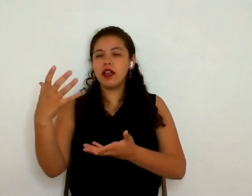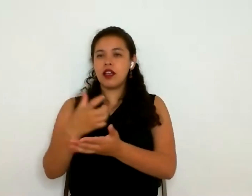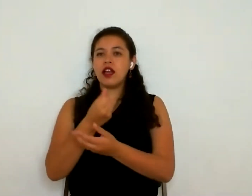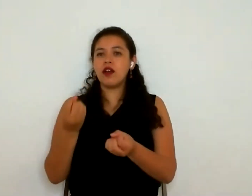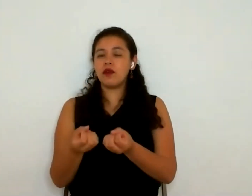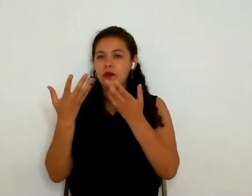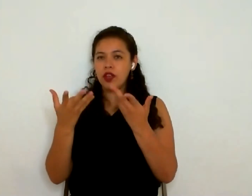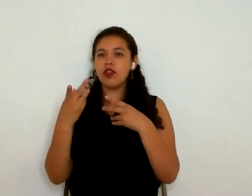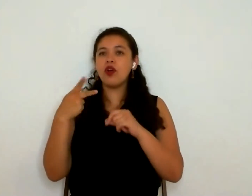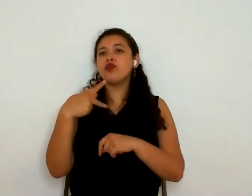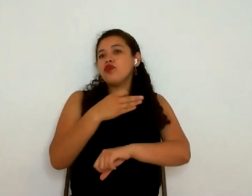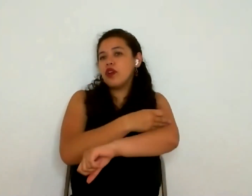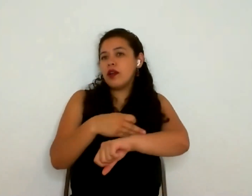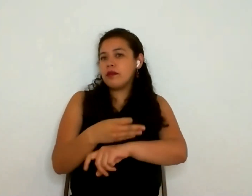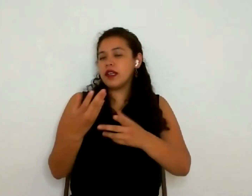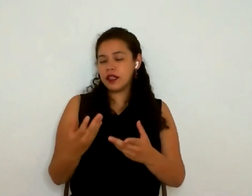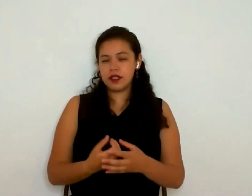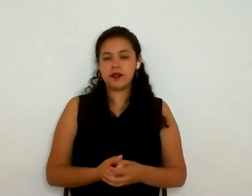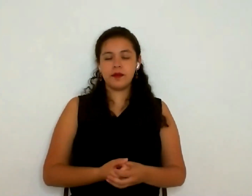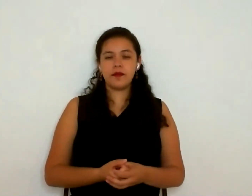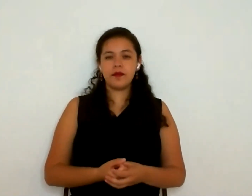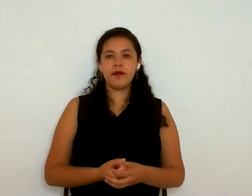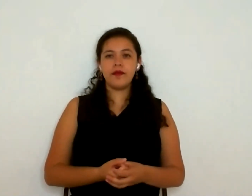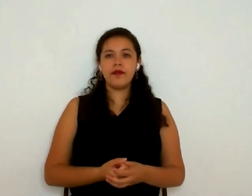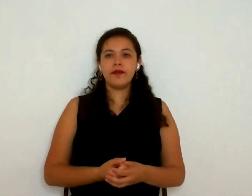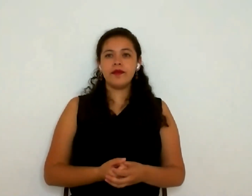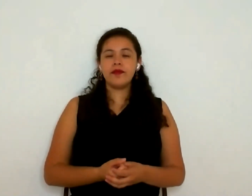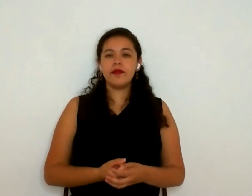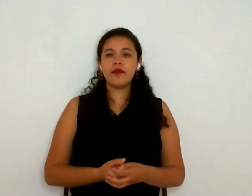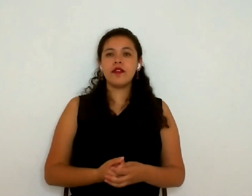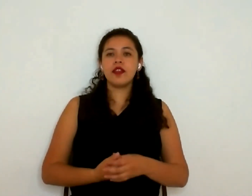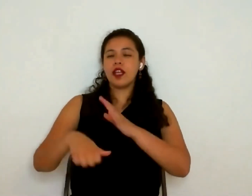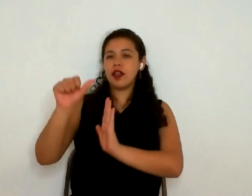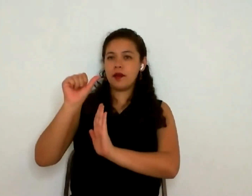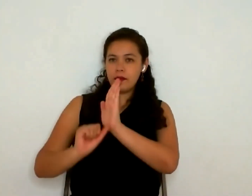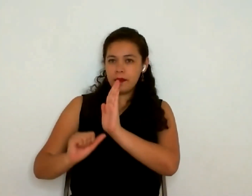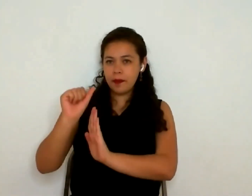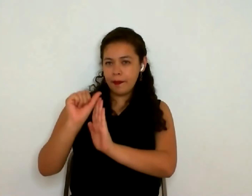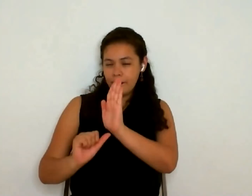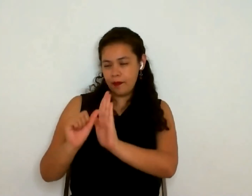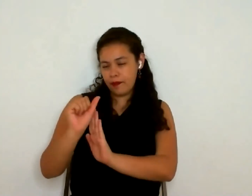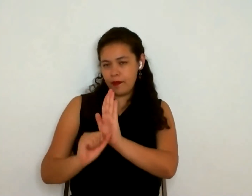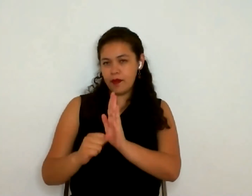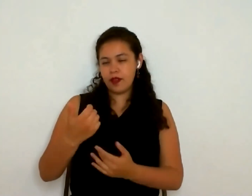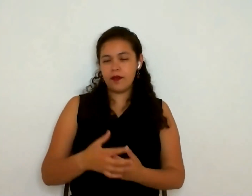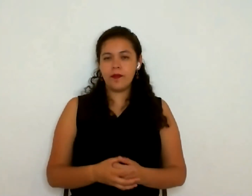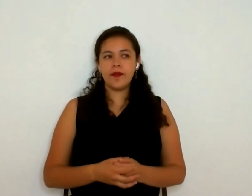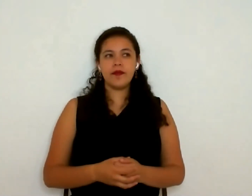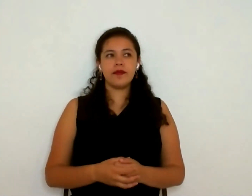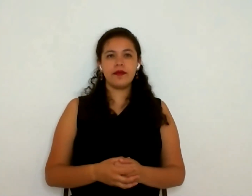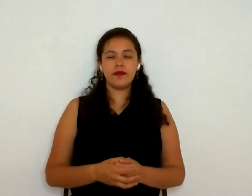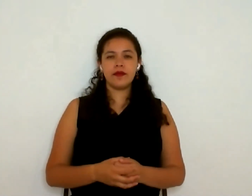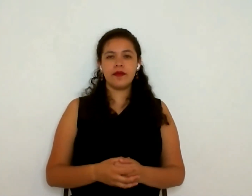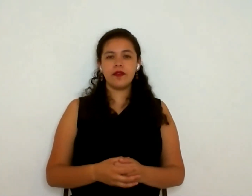que haya tenido y en cuestiones mensuales en cuanto a lo que es este los